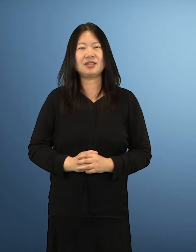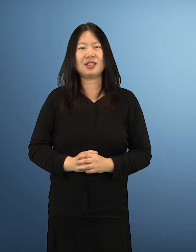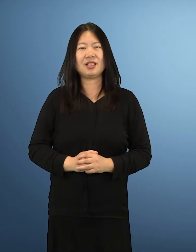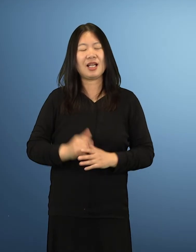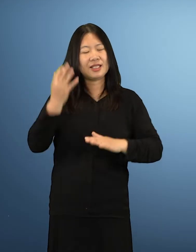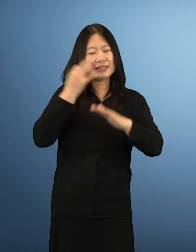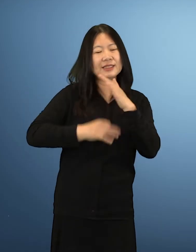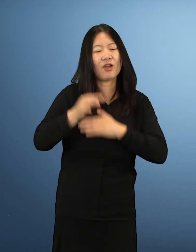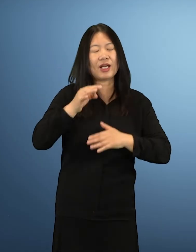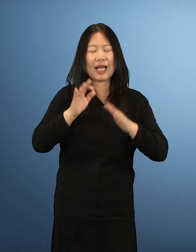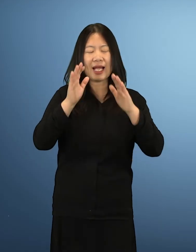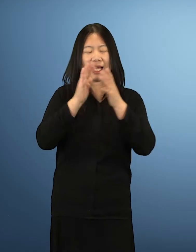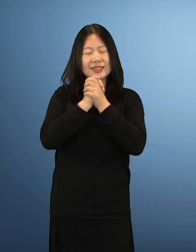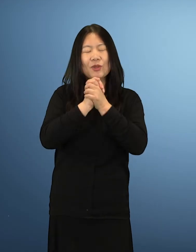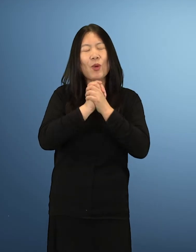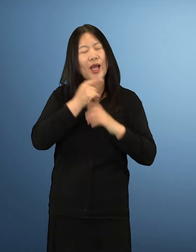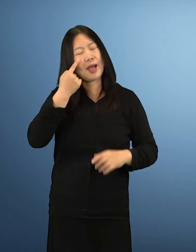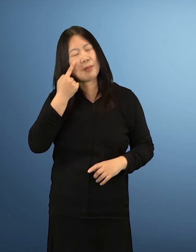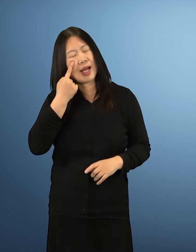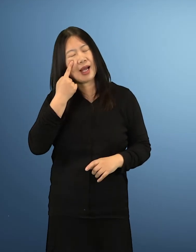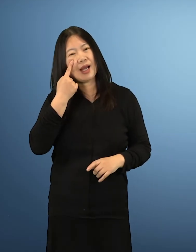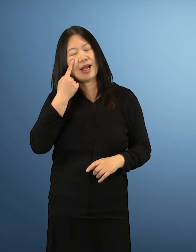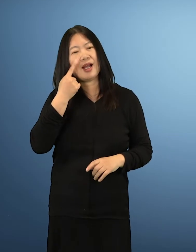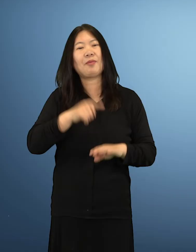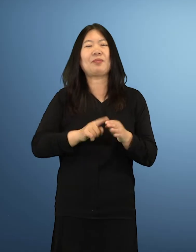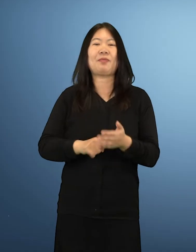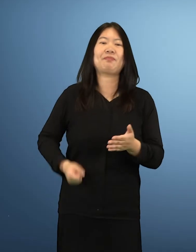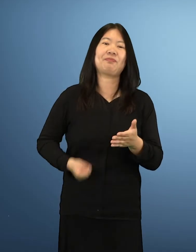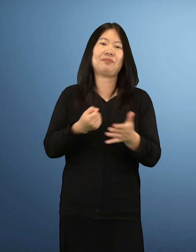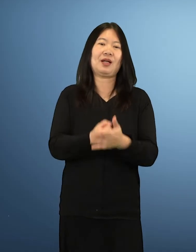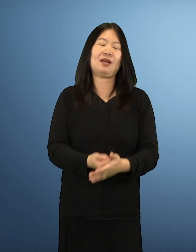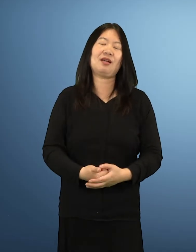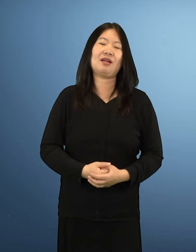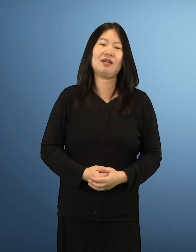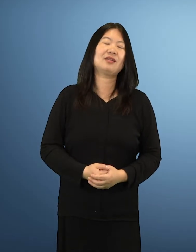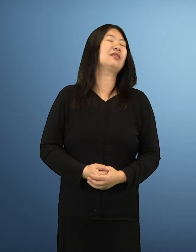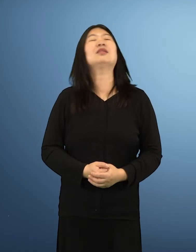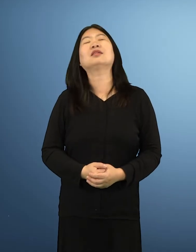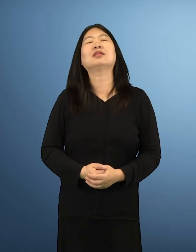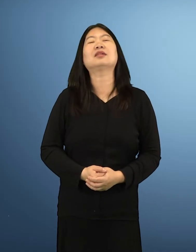철야를 한번 해야 되겠다. 이렇게 마음을 딱 먹고